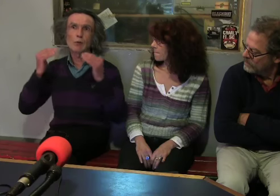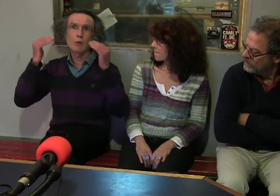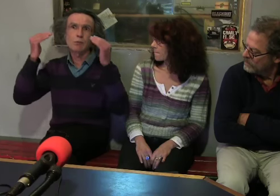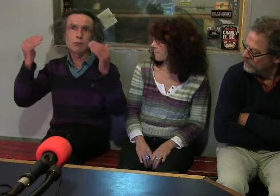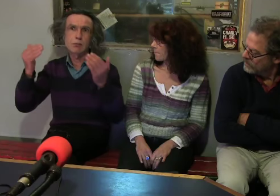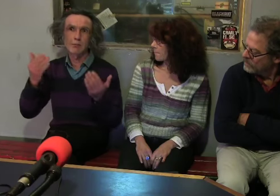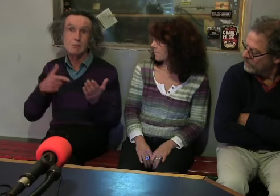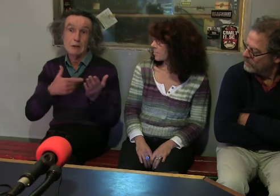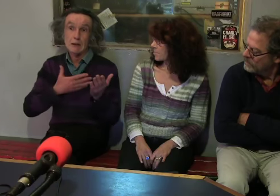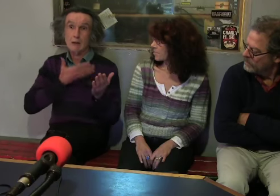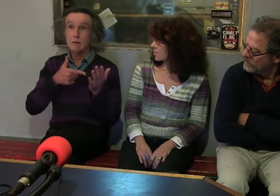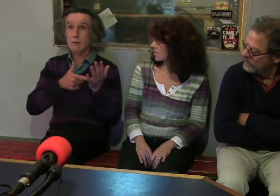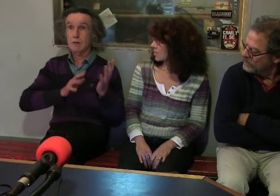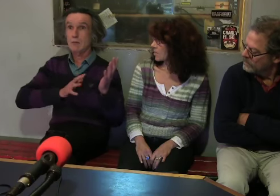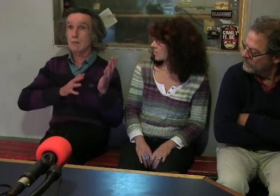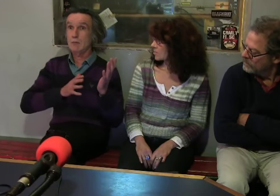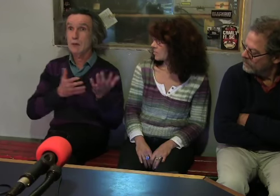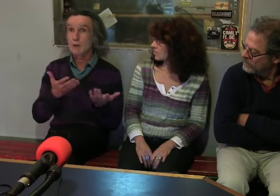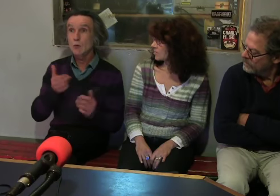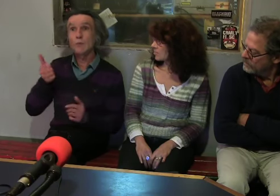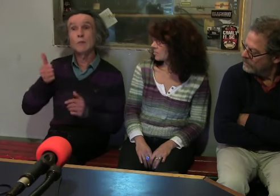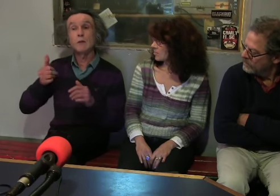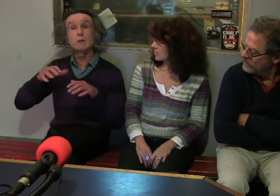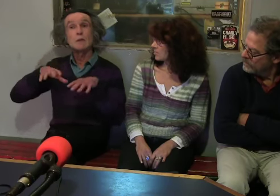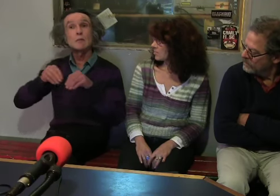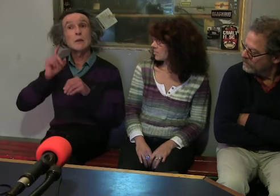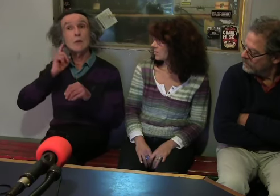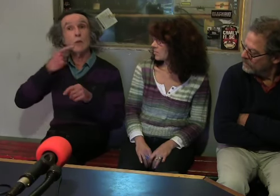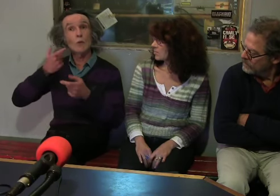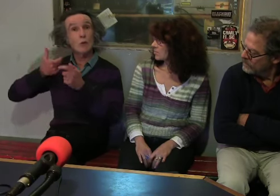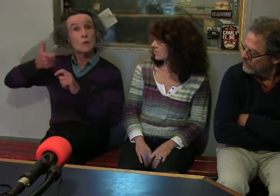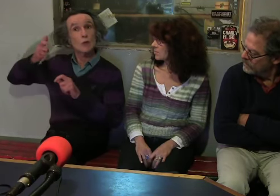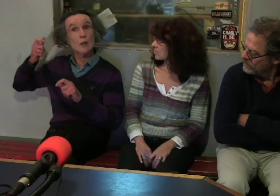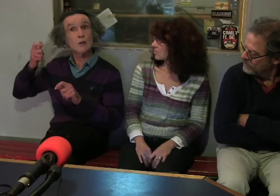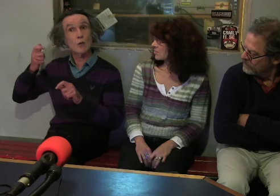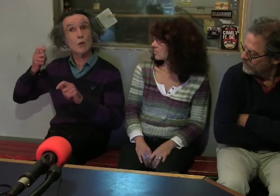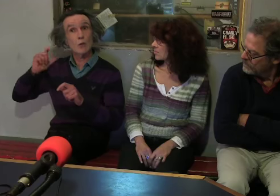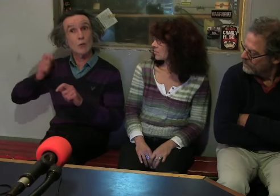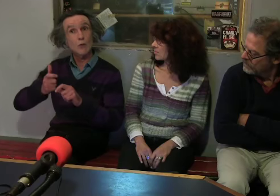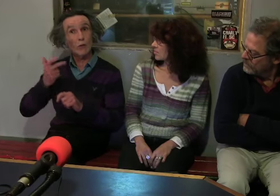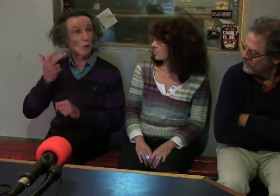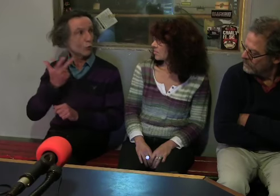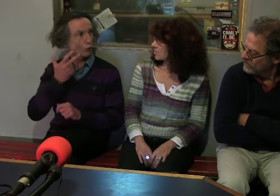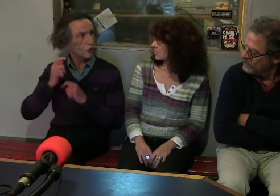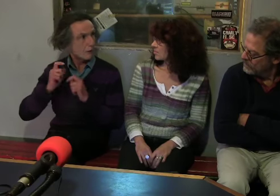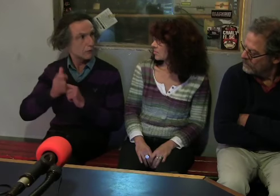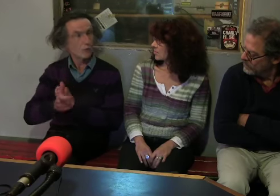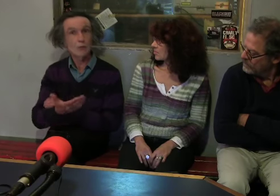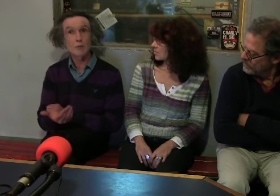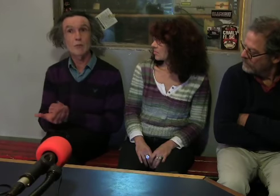a réussi à atteindre un niveau universitaire assez élevé. Il est lui-même issu d'une